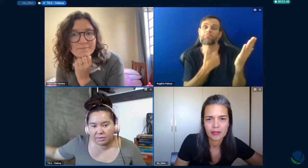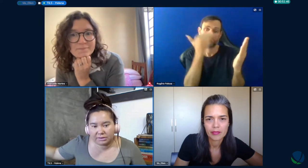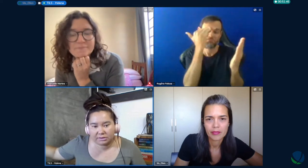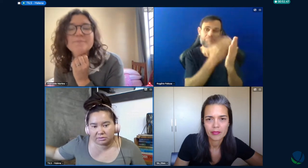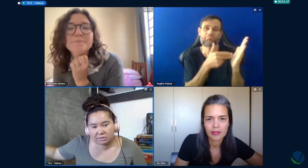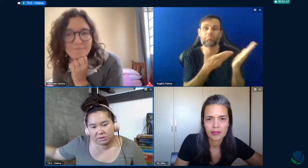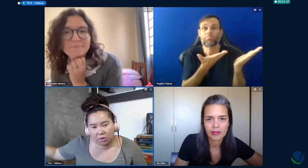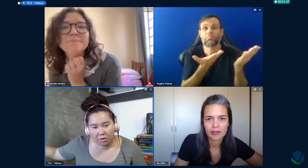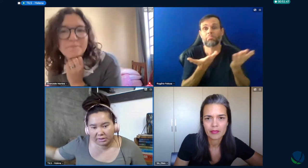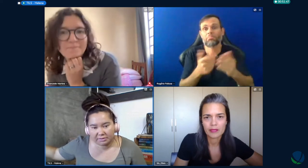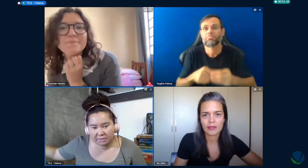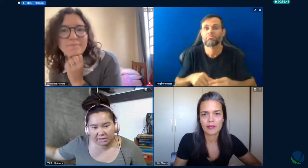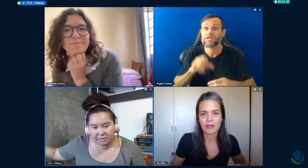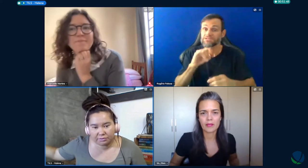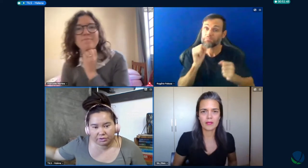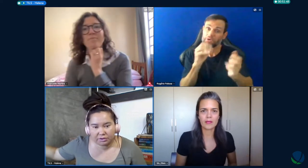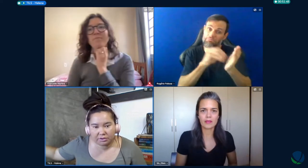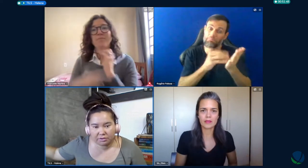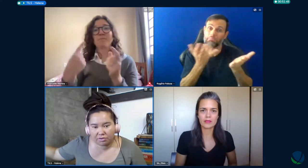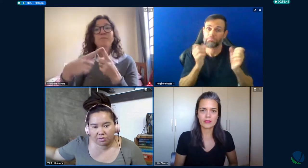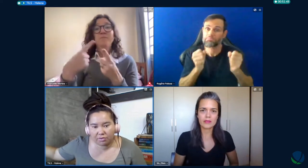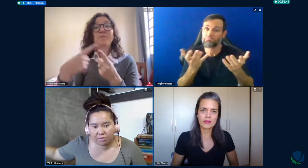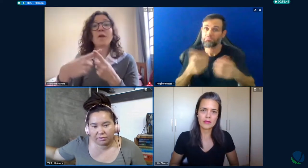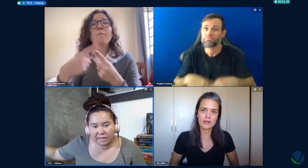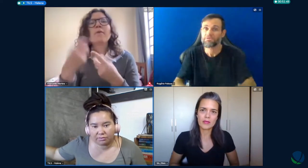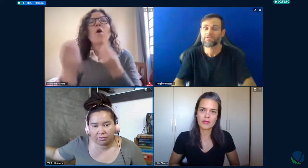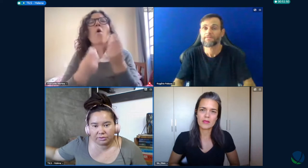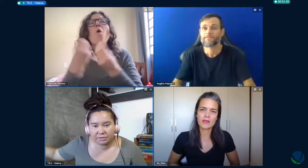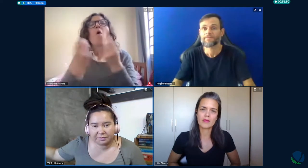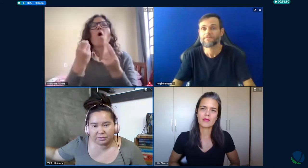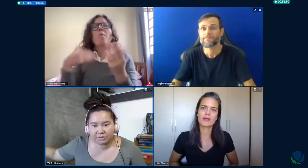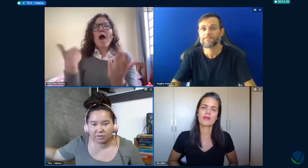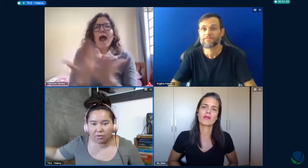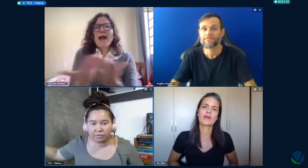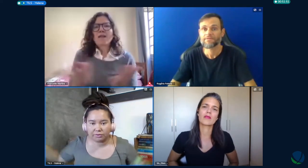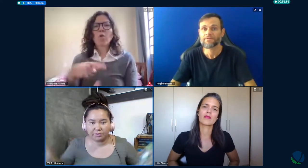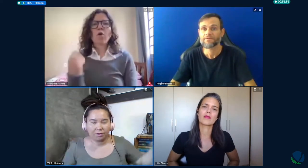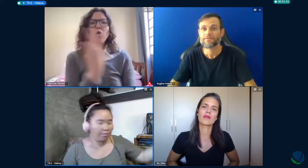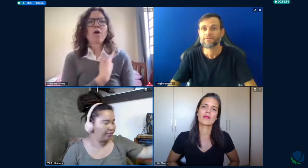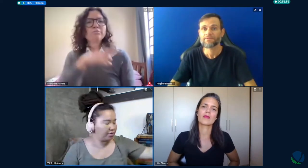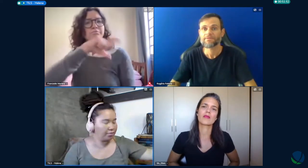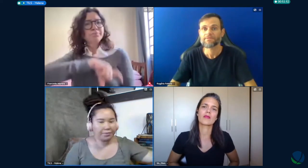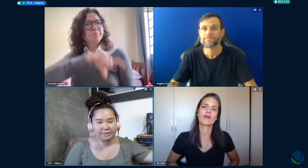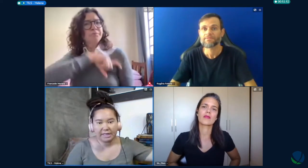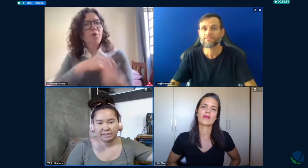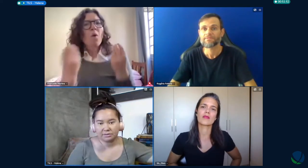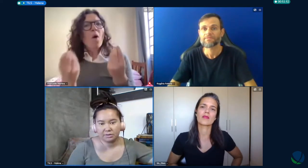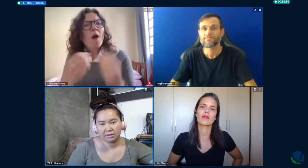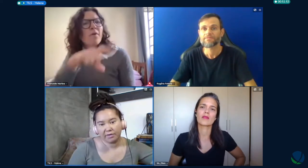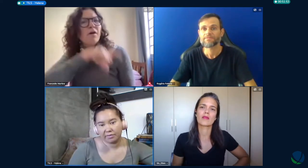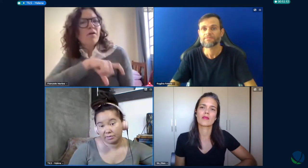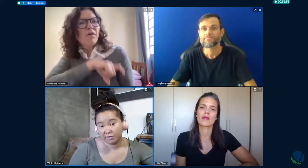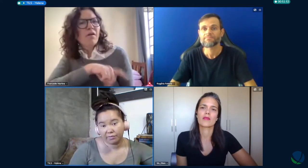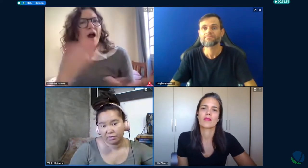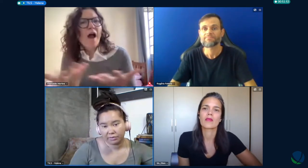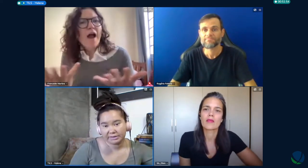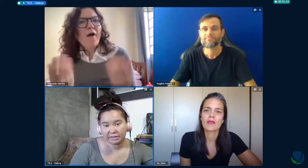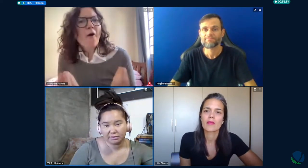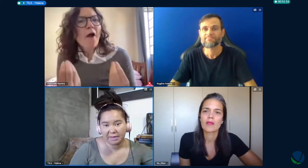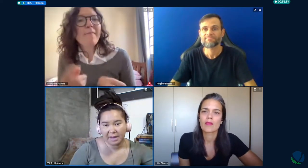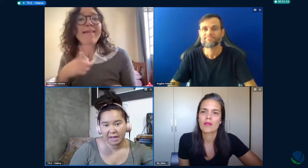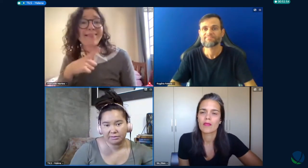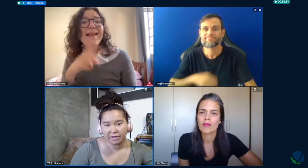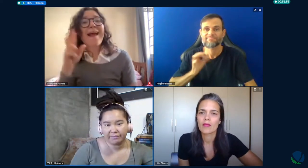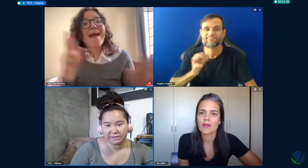Tem algumas histórias mesmo de um contato com outras pessoas que contam sobre como foram o processo, que tal, não